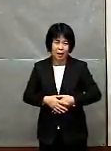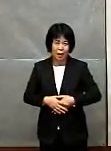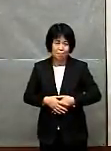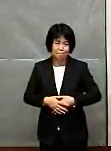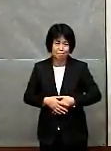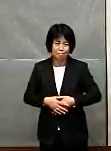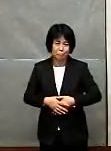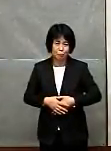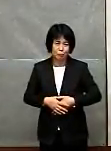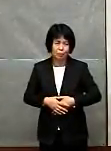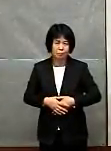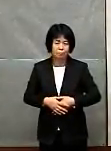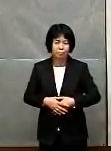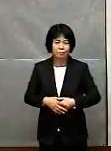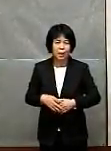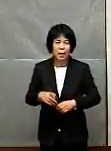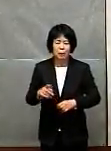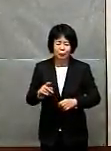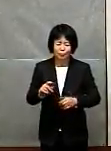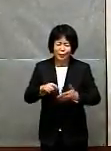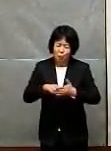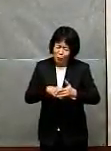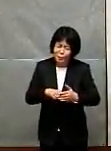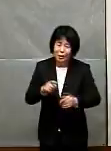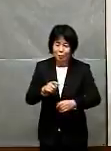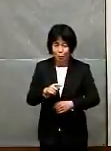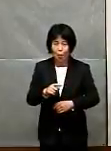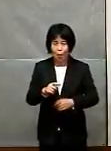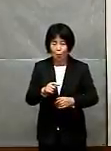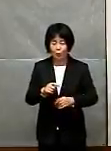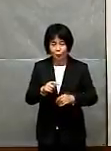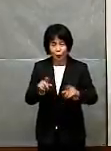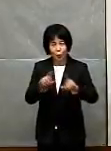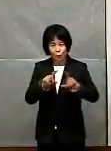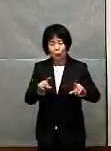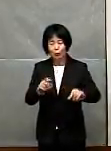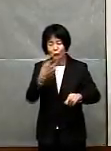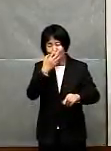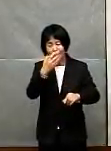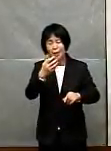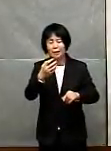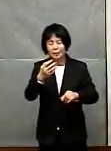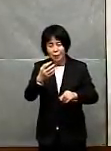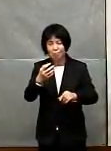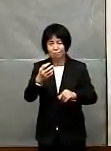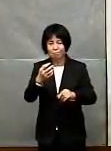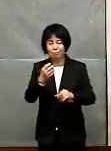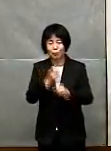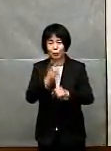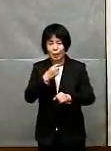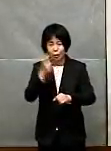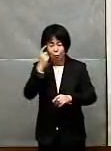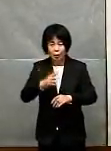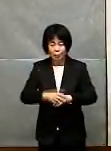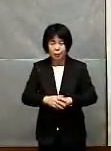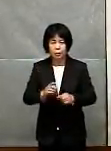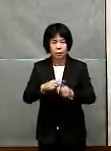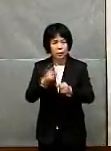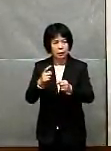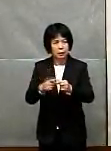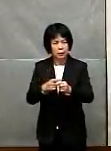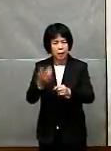はどうして何が何でもですね、実現したいと思っています。そして昭和、たった1年前